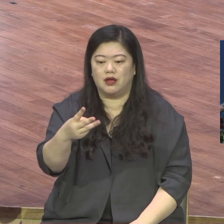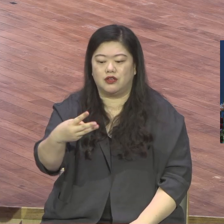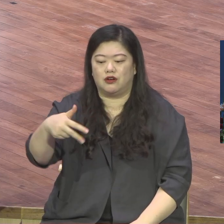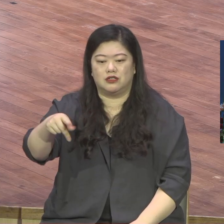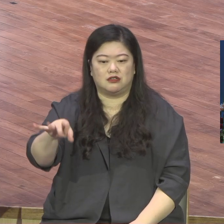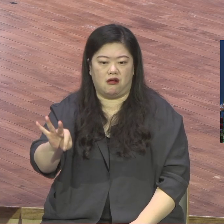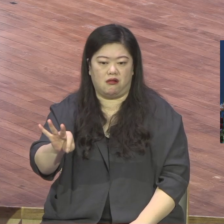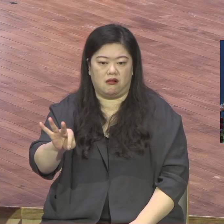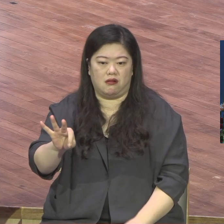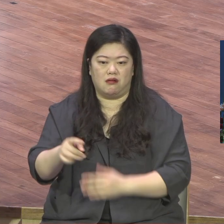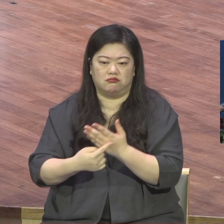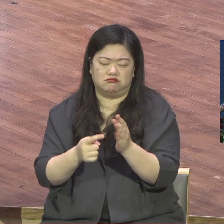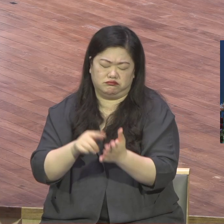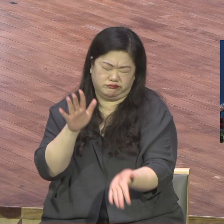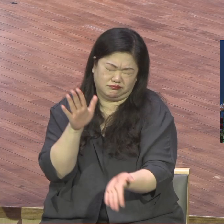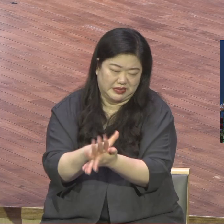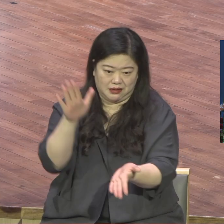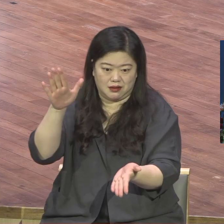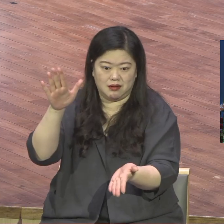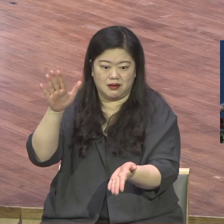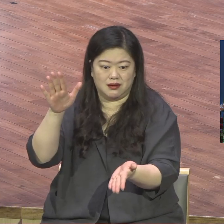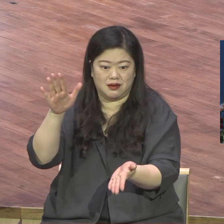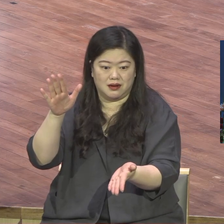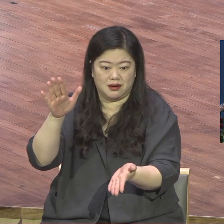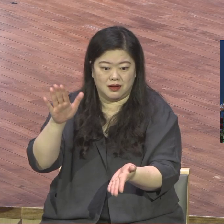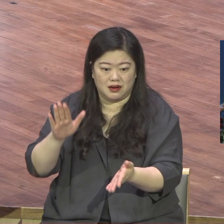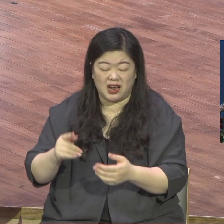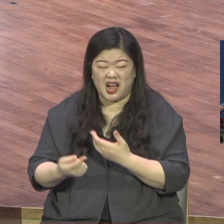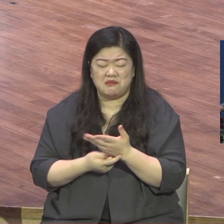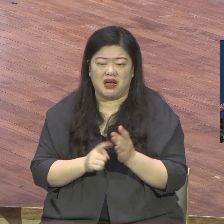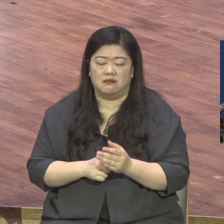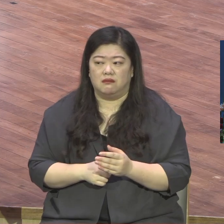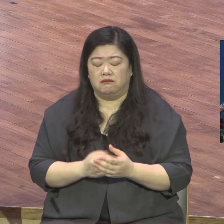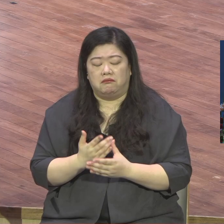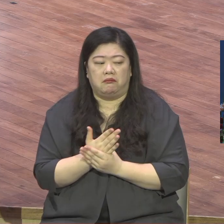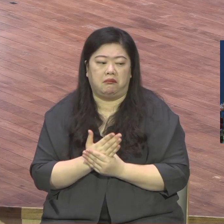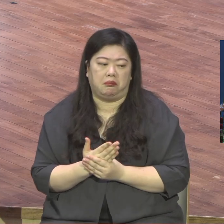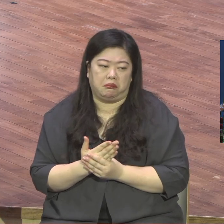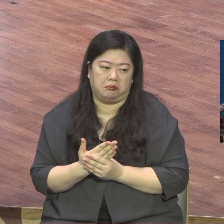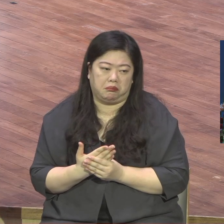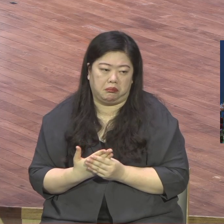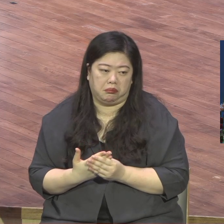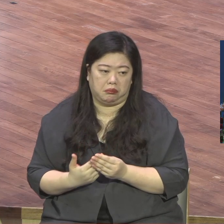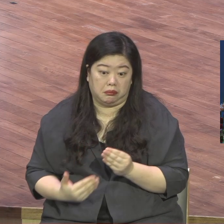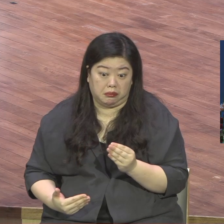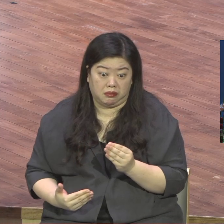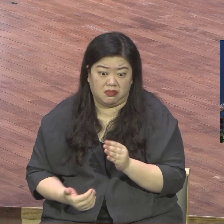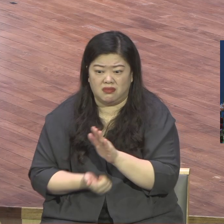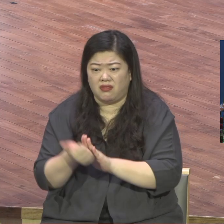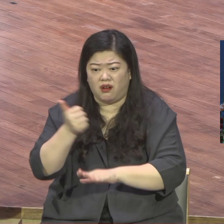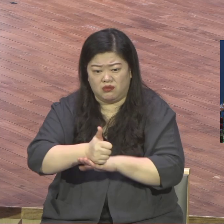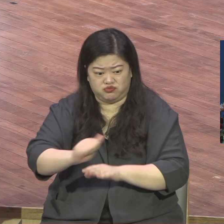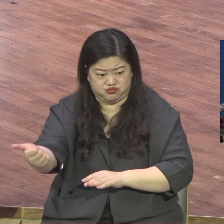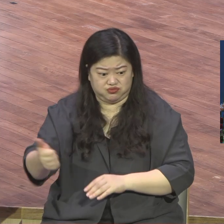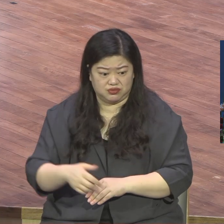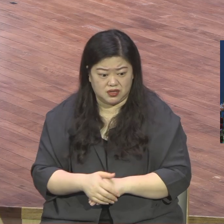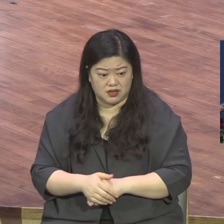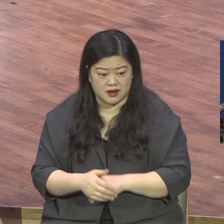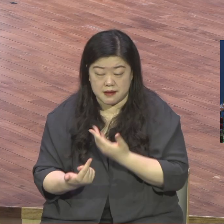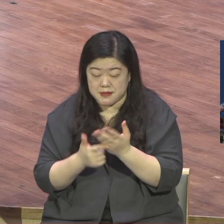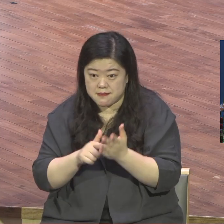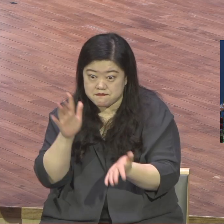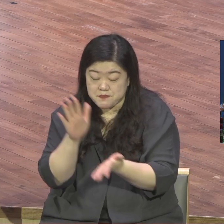열정이 행복한 변화를 이끄는 삶의 기관차, 원동력이다 그랬어요. 이 열정은 누구나 자기 안에